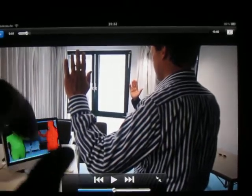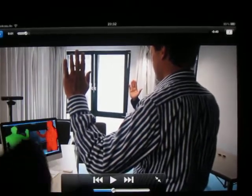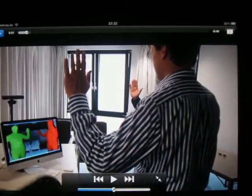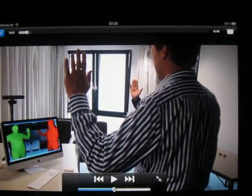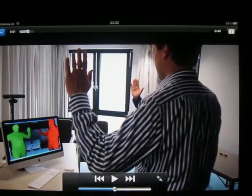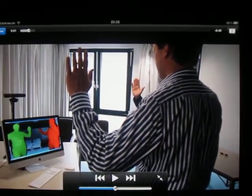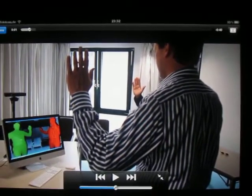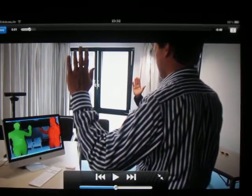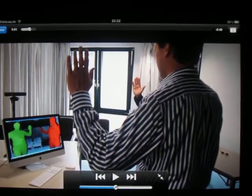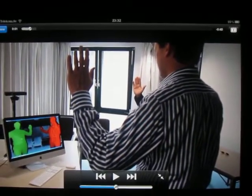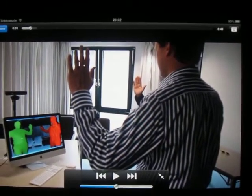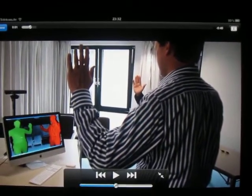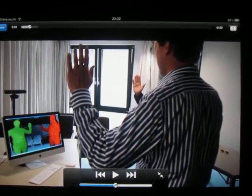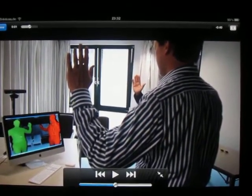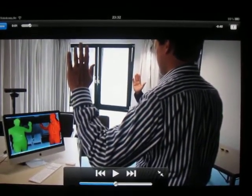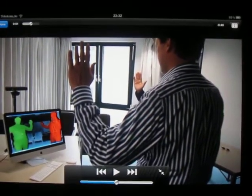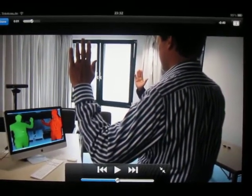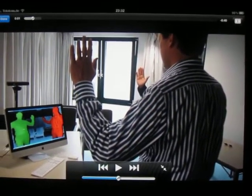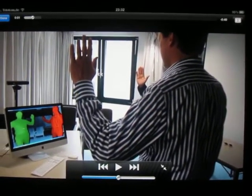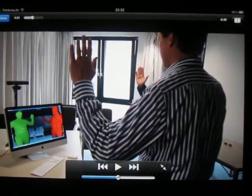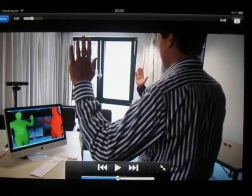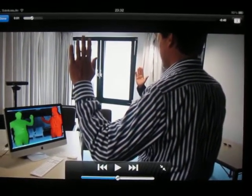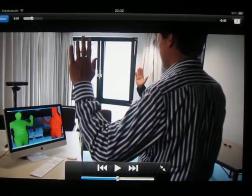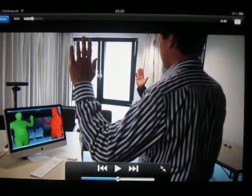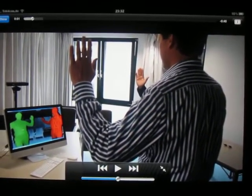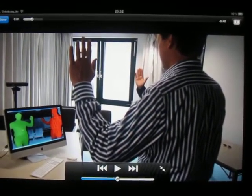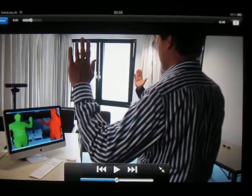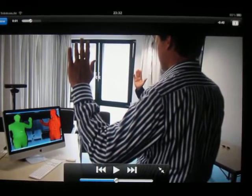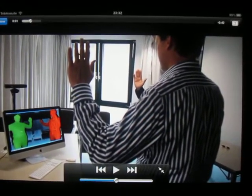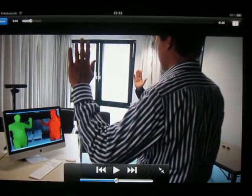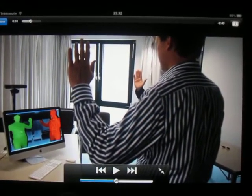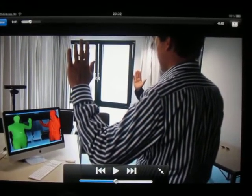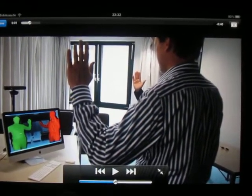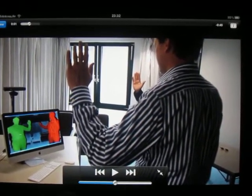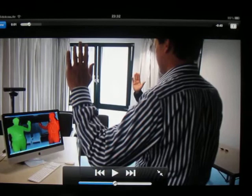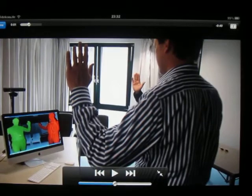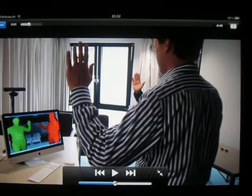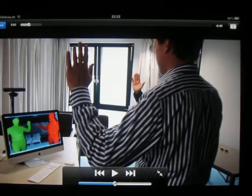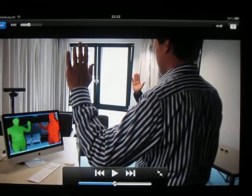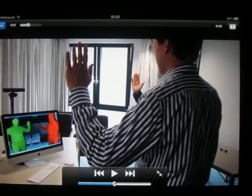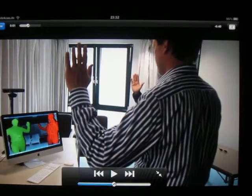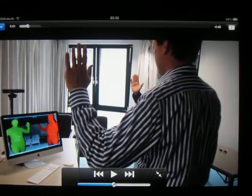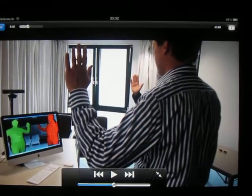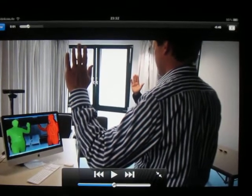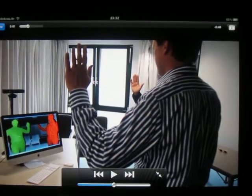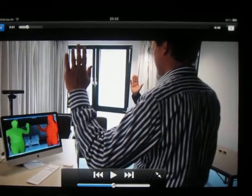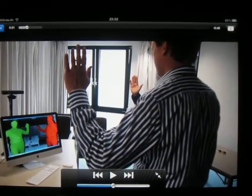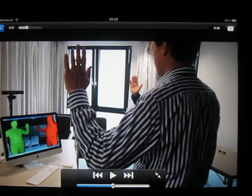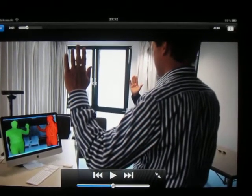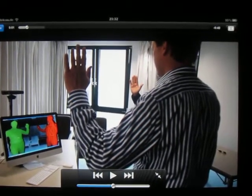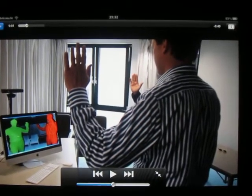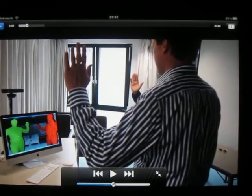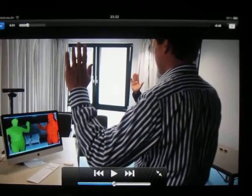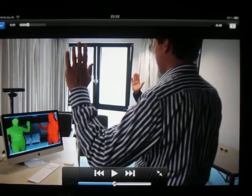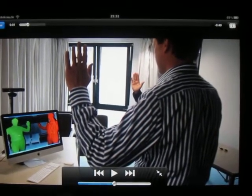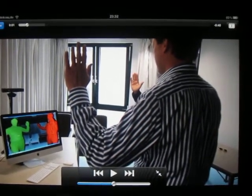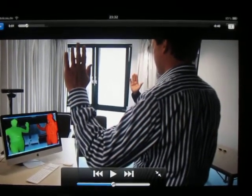Video, was die Wissenschaftler bei der Demonstration ihrer Kinect-Konsole zur